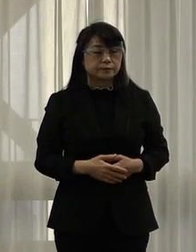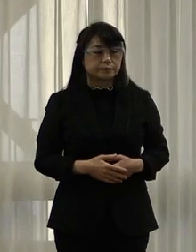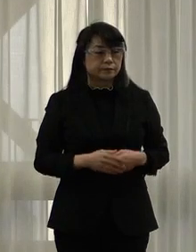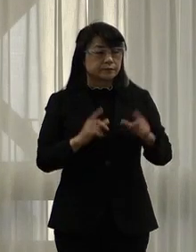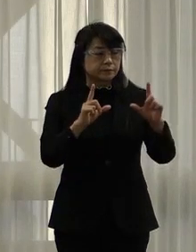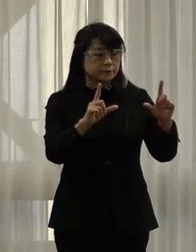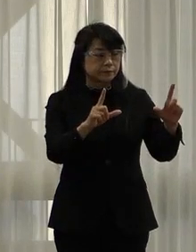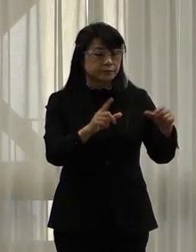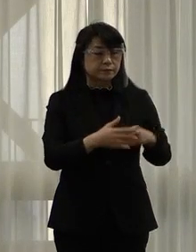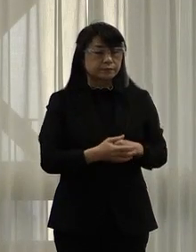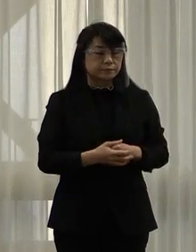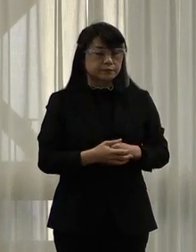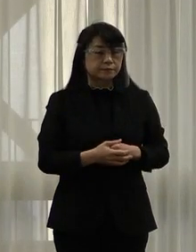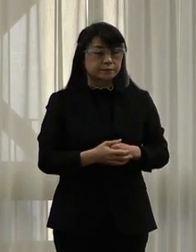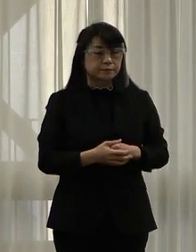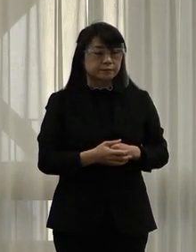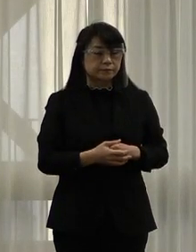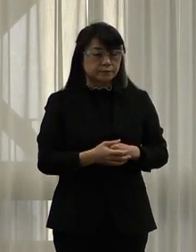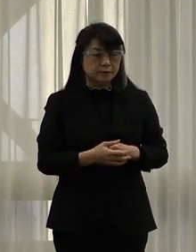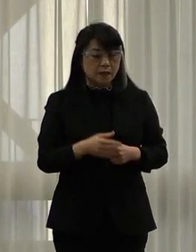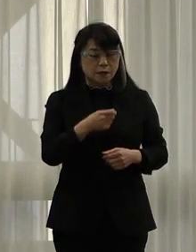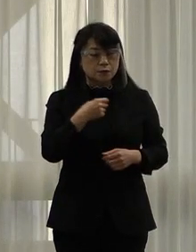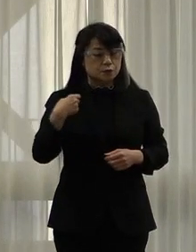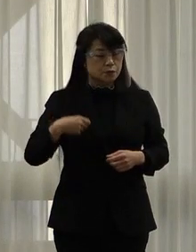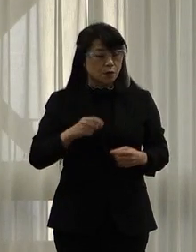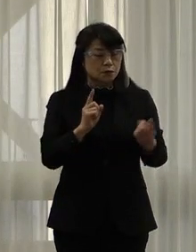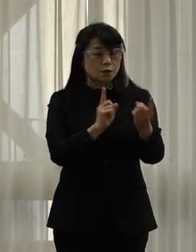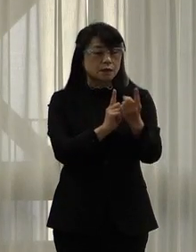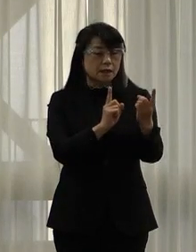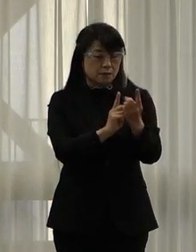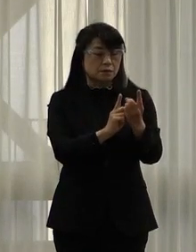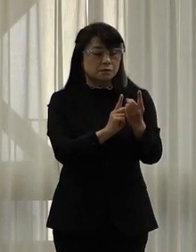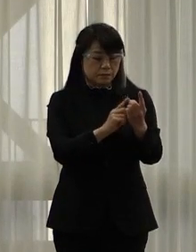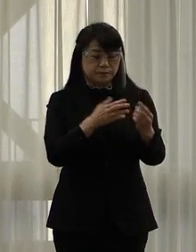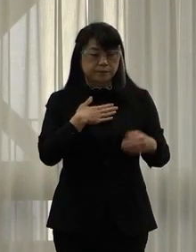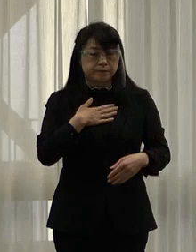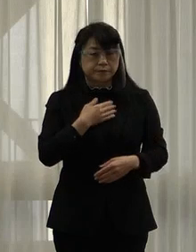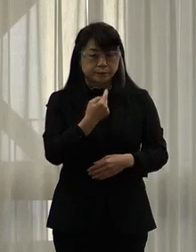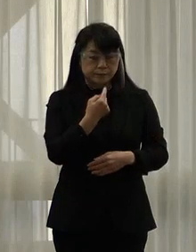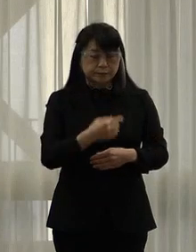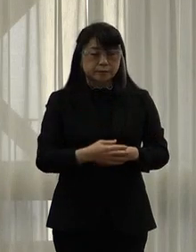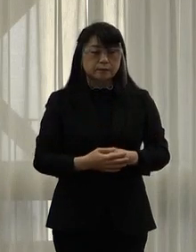そうですね、そのような中国の対応は承知をしております。